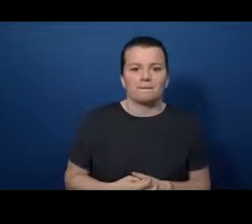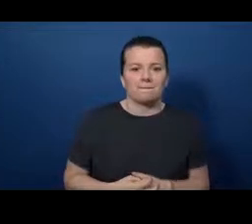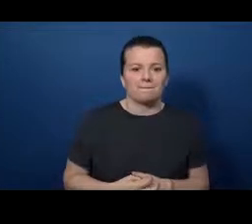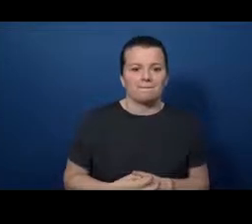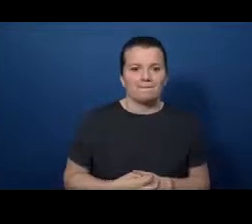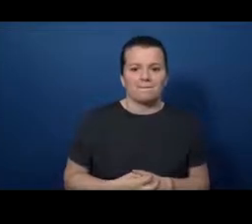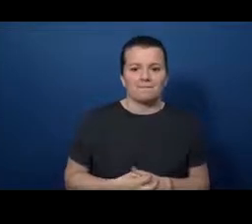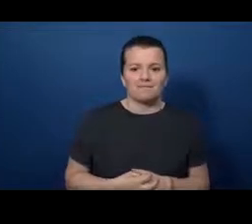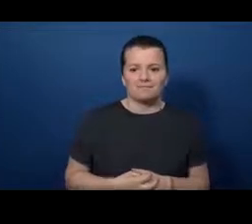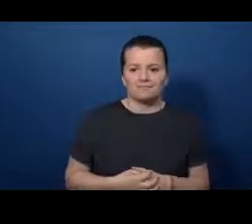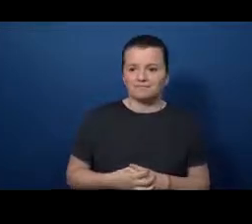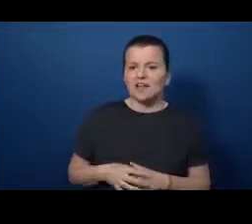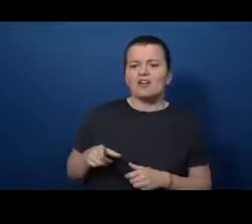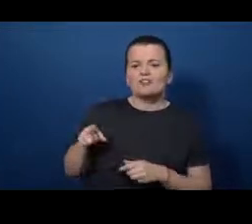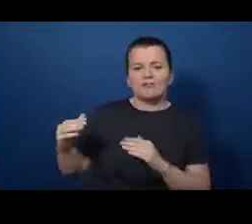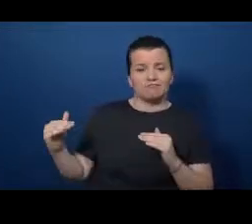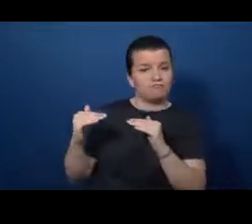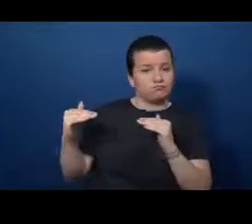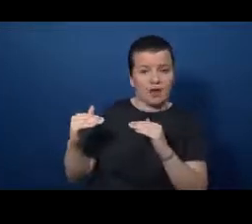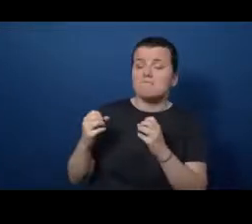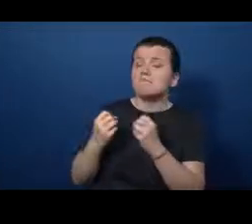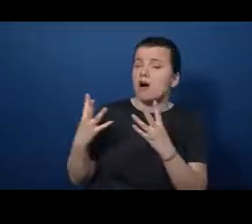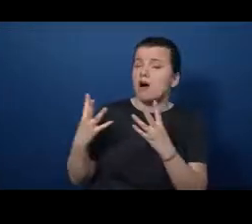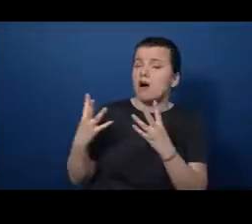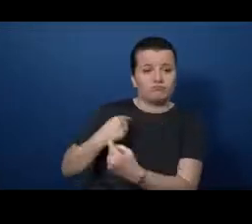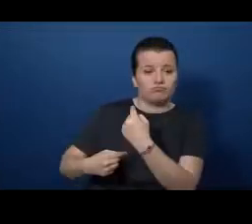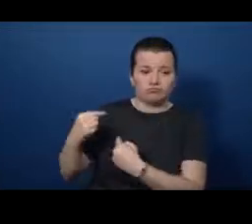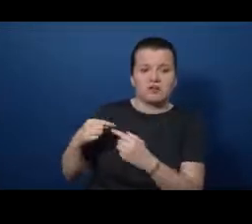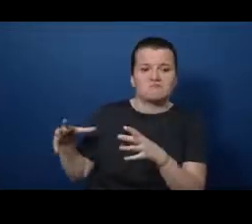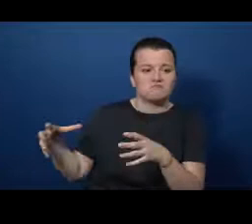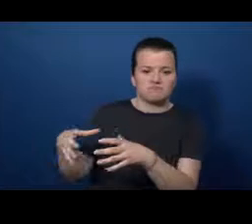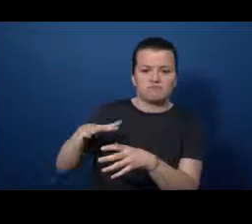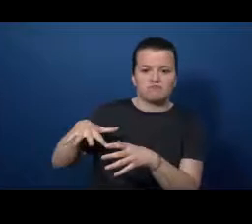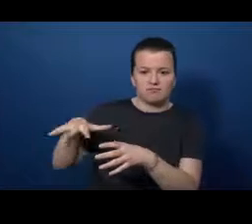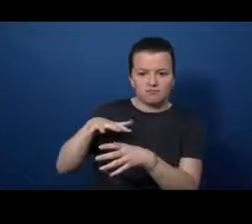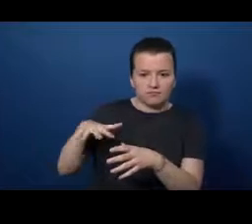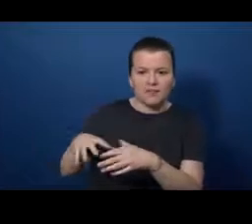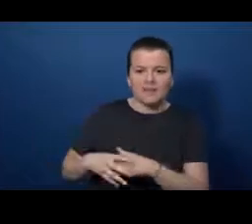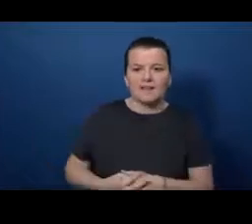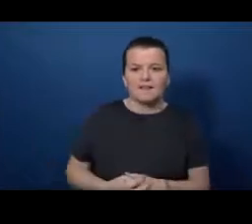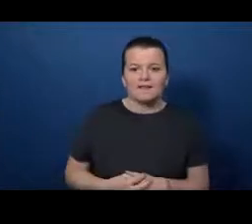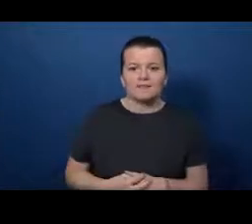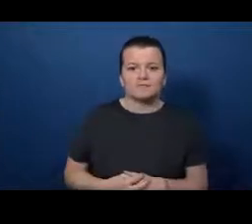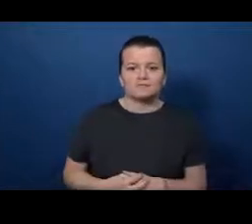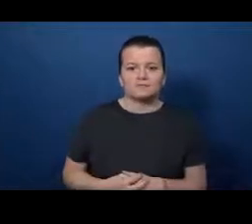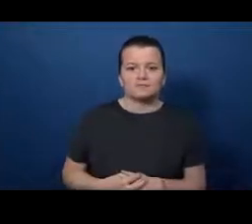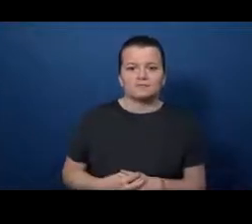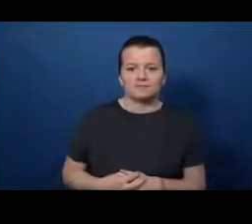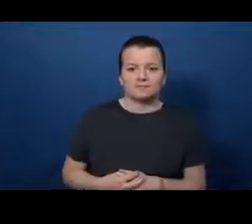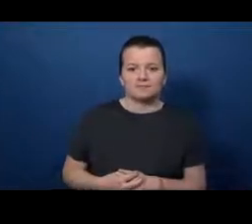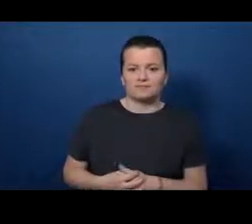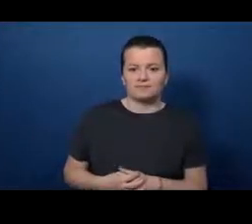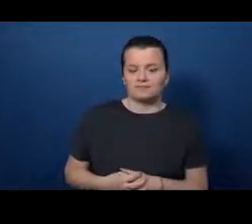同龄群体他们的恶意。那么，如何去减少我们其他像我一样的其他的残障青年他所受到